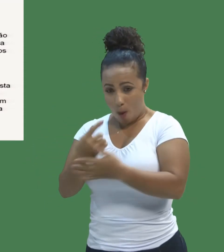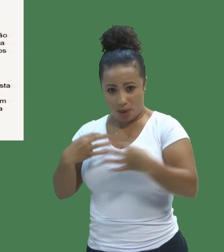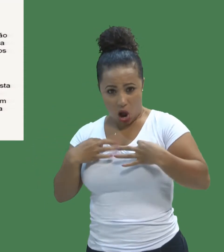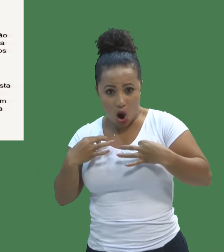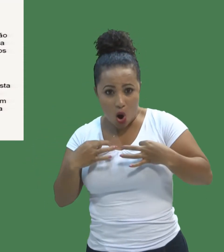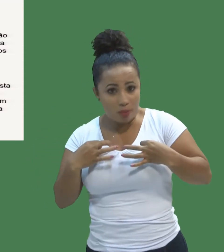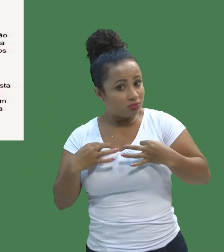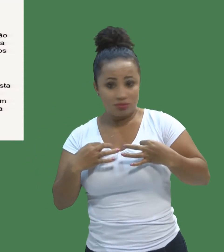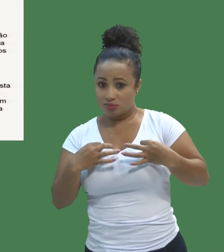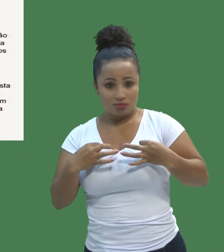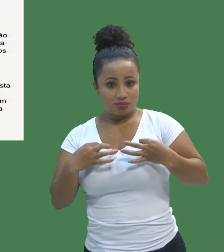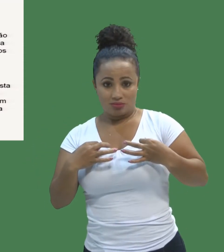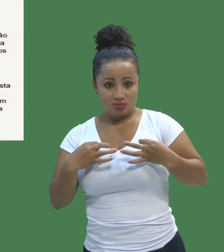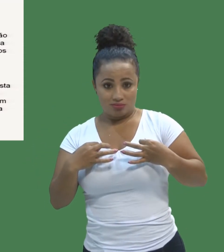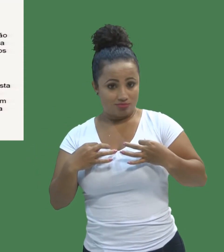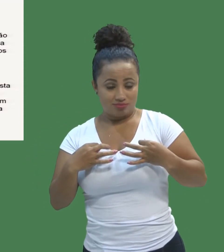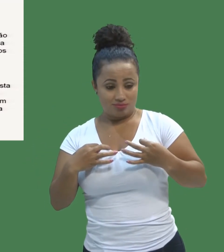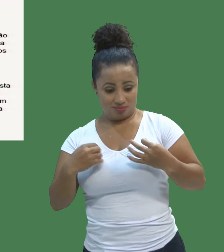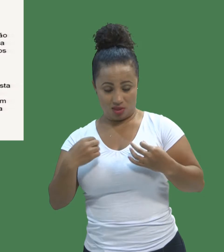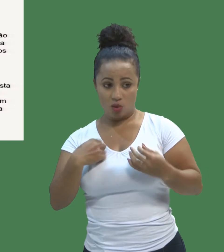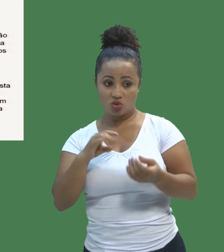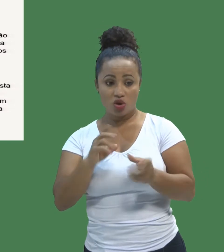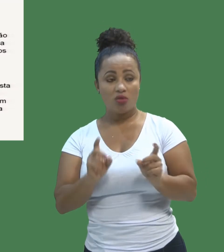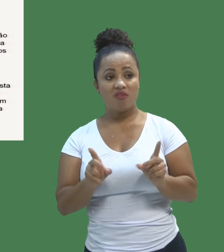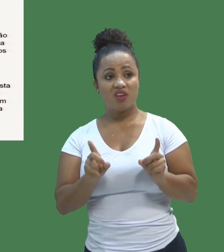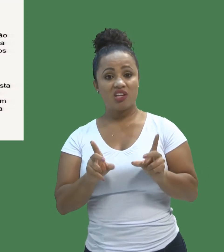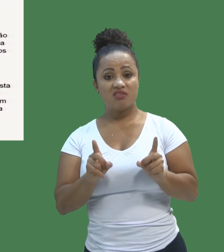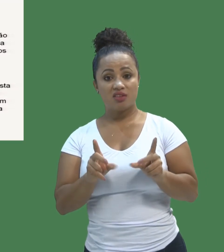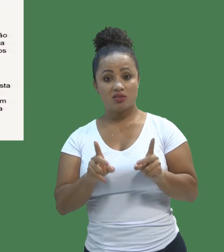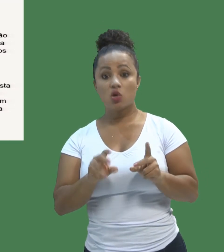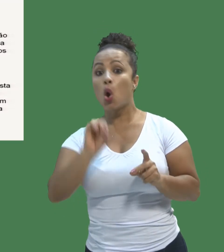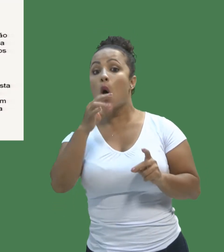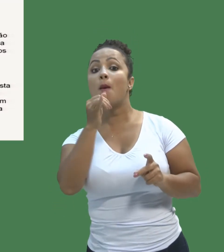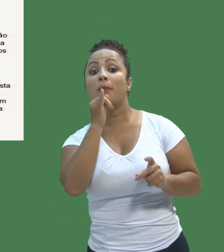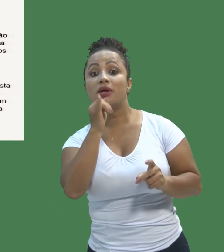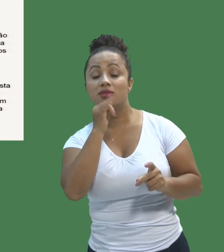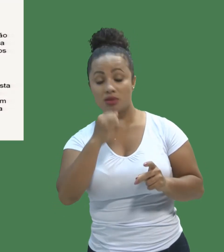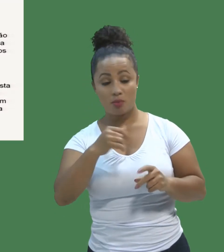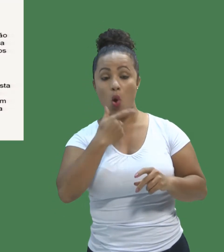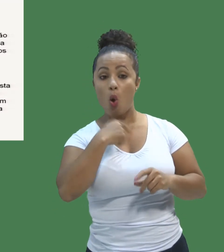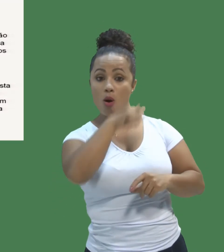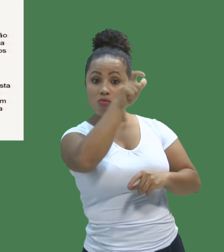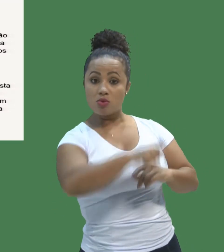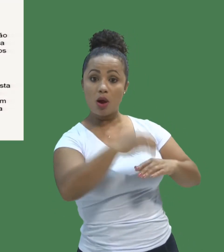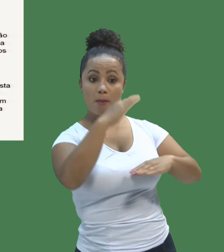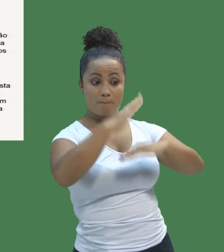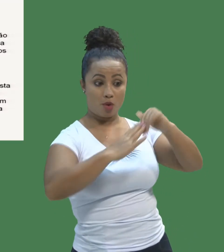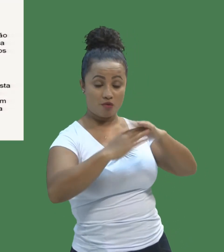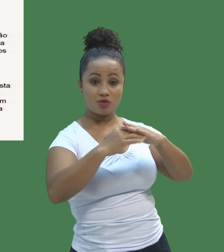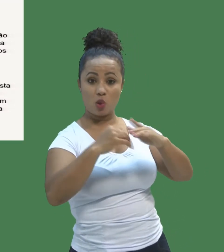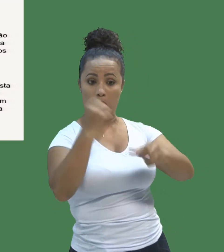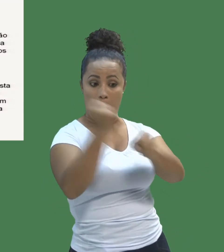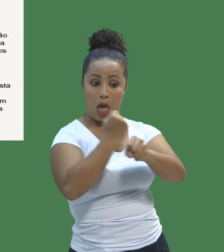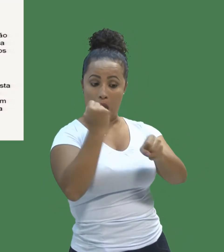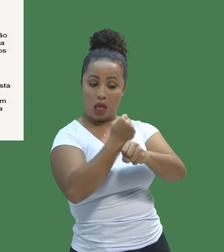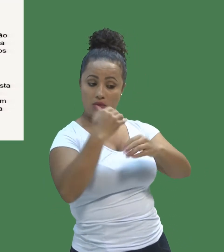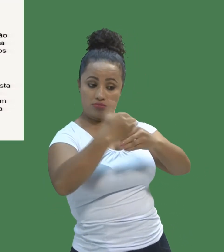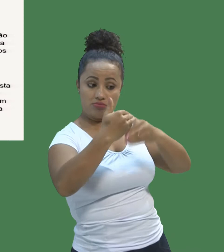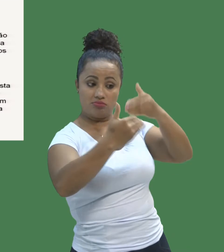por ela. Ou mesmo o pedreiro que construiu a escola que o filho jamais poderá